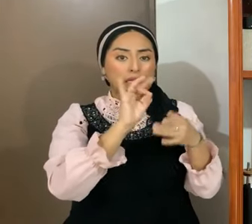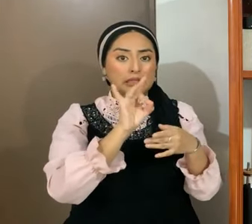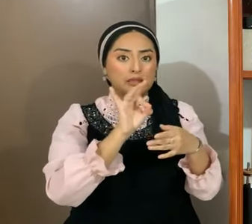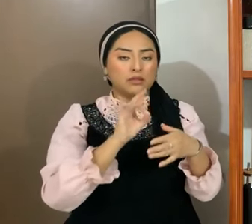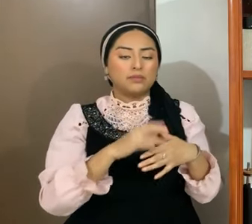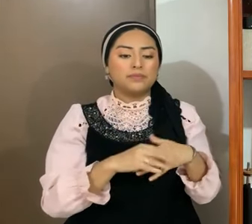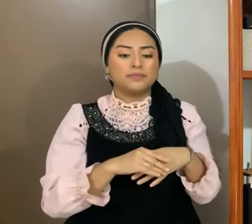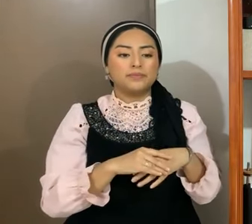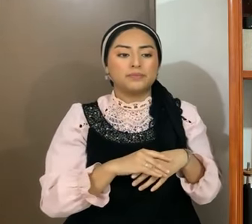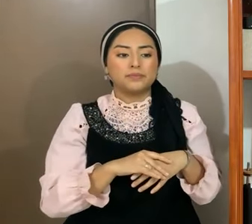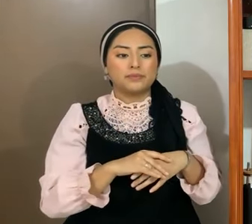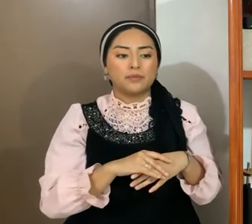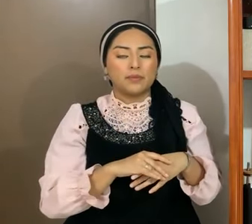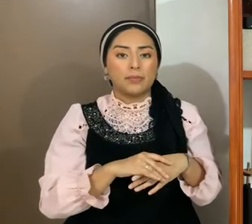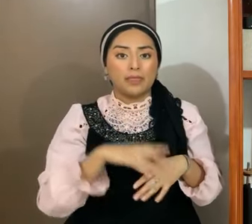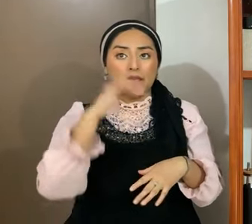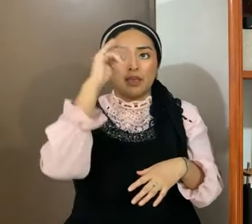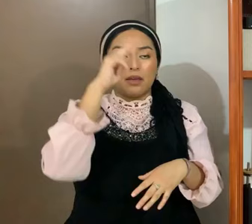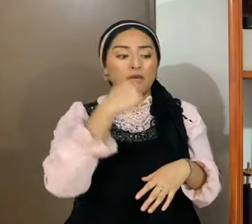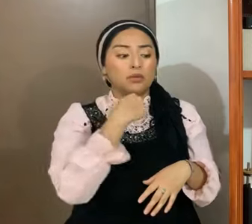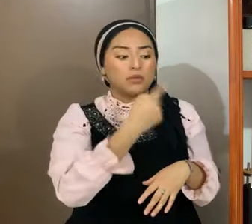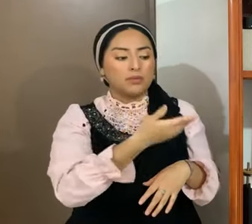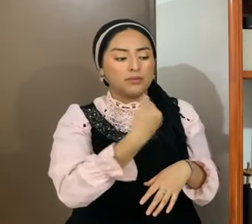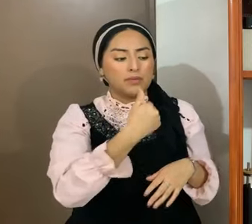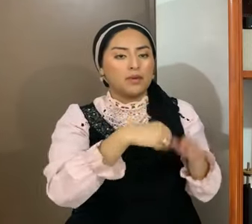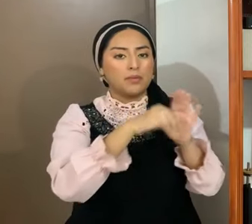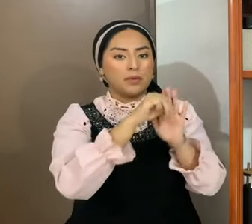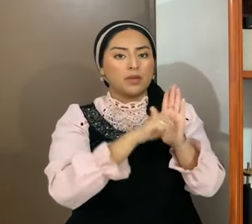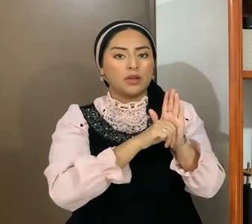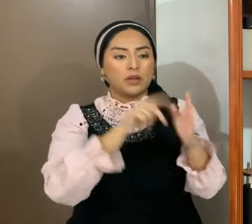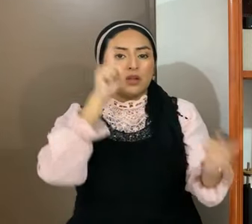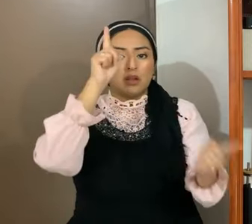8. Llamó Yahweh a Moisés y